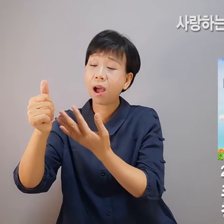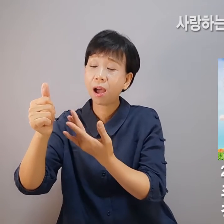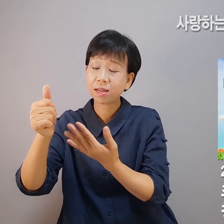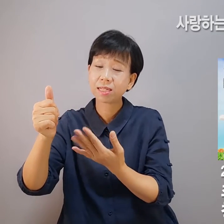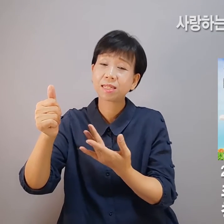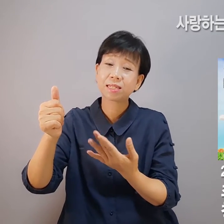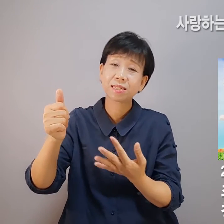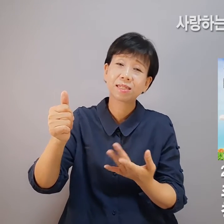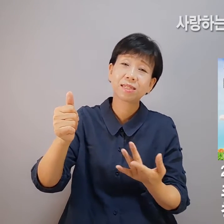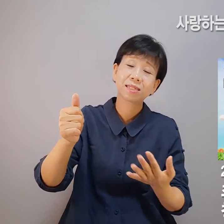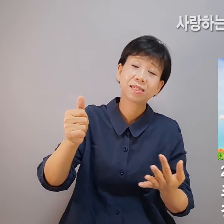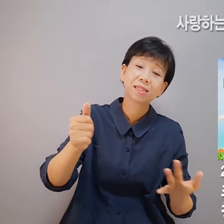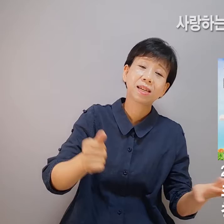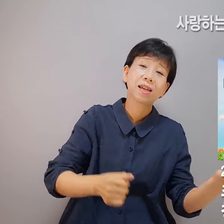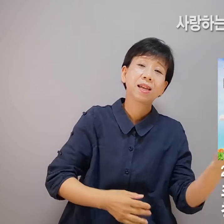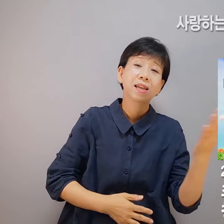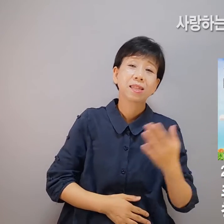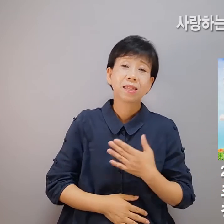주보혈이